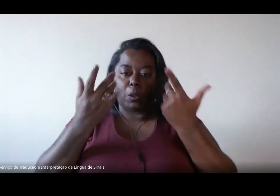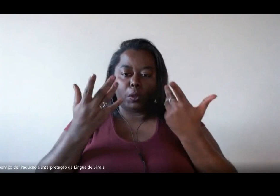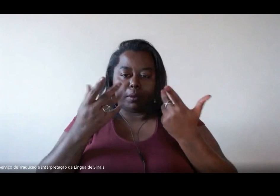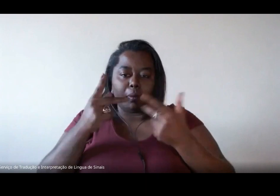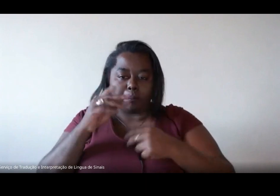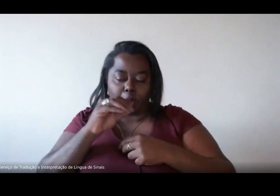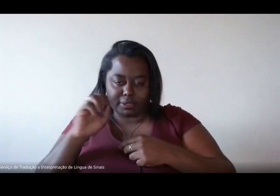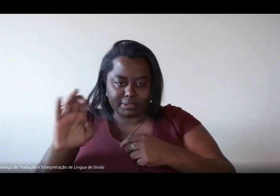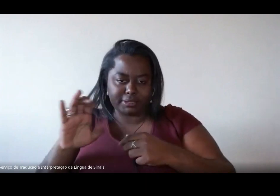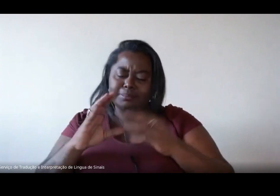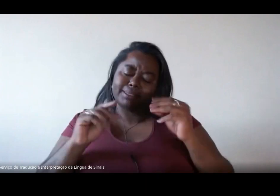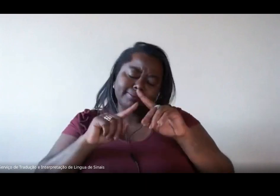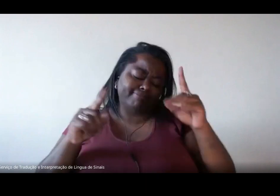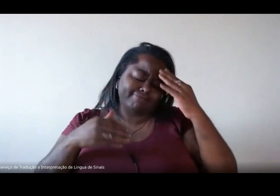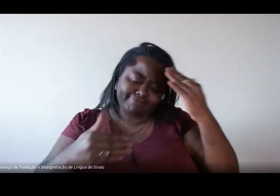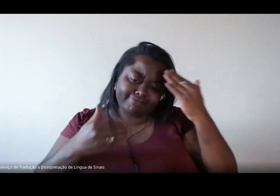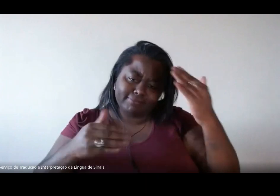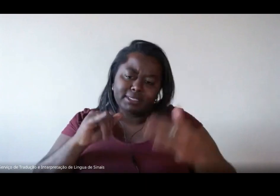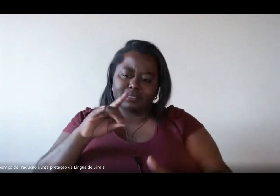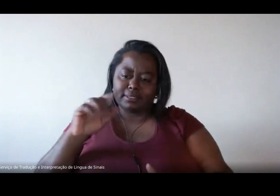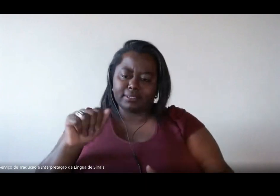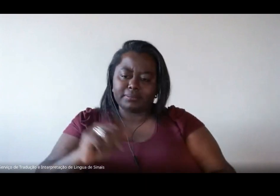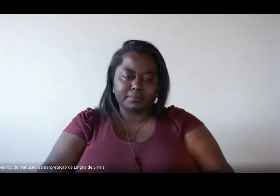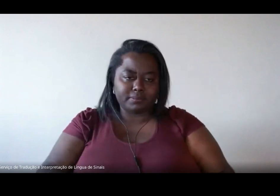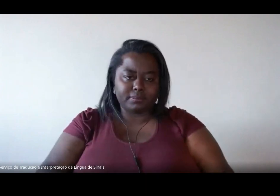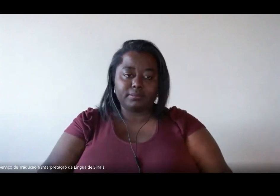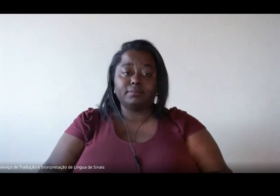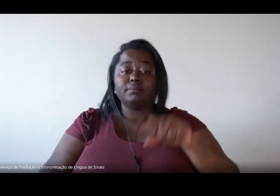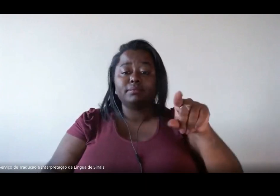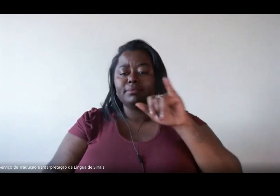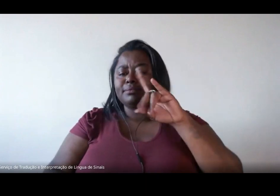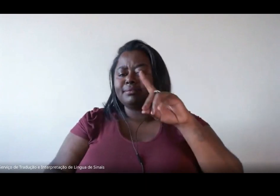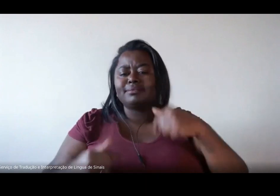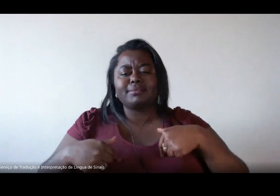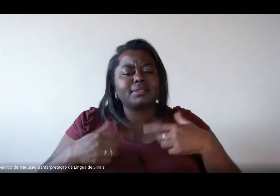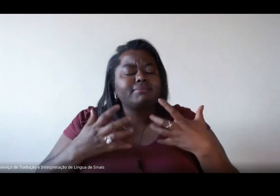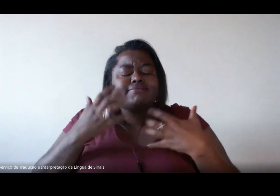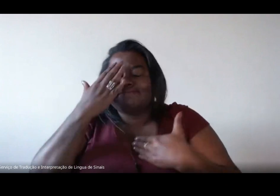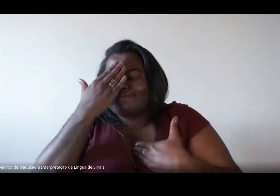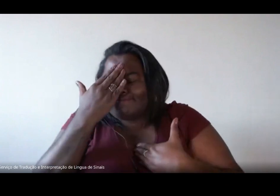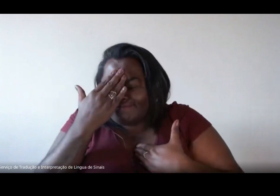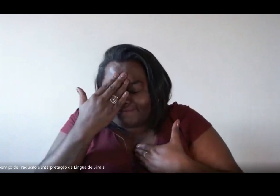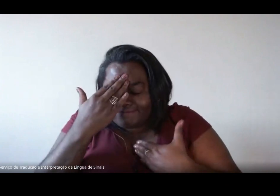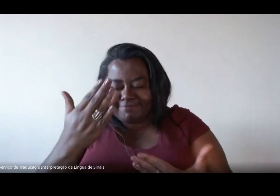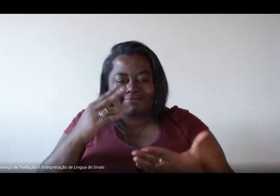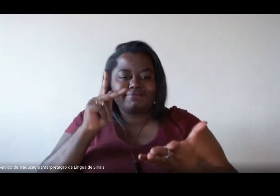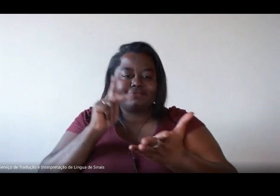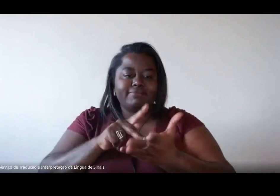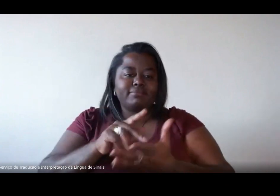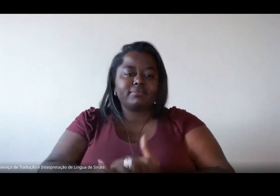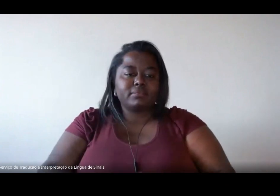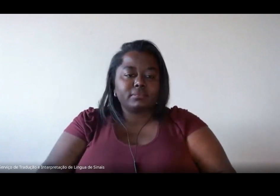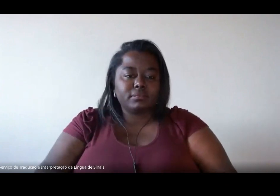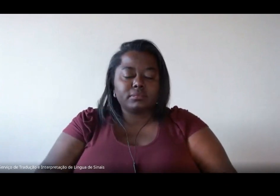das posses, né, digamos assim. Tá? Obrigado, nossa, gratidão mesmo. Tá? Nossa, eu que sou super grata, Barona. Cada